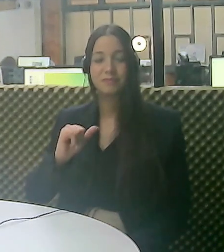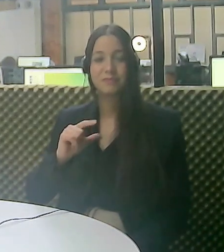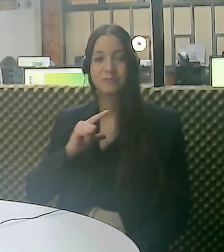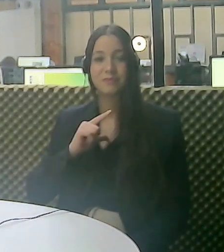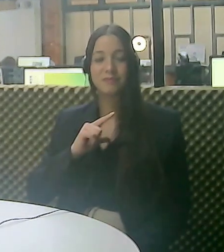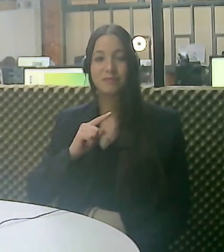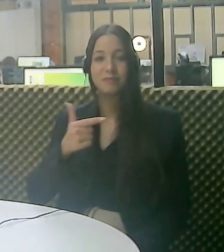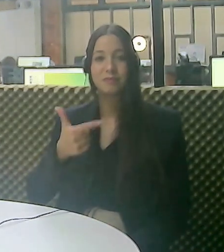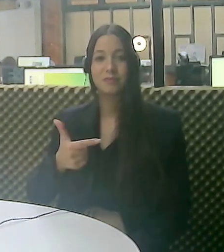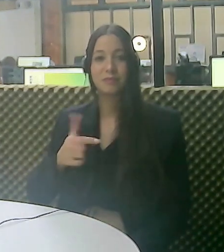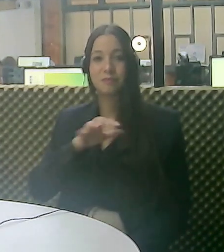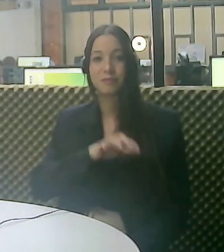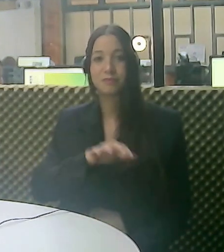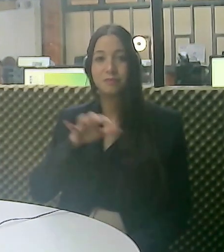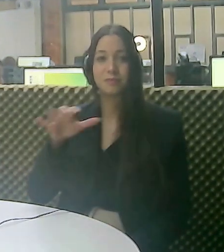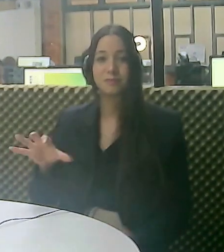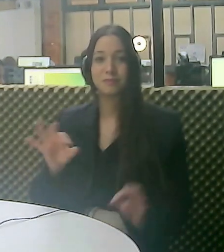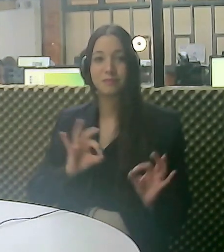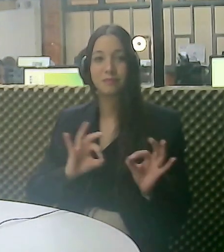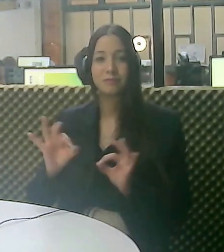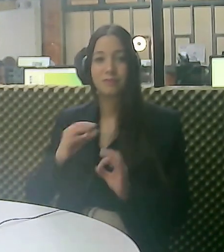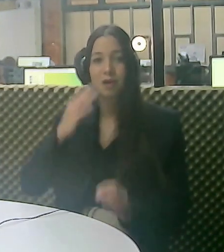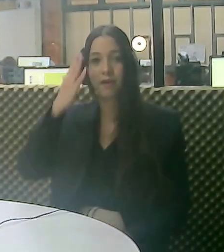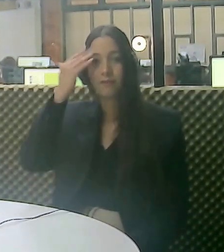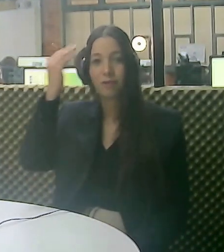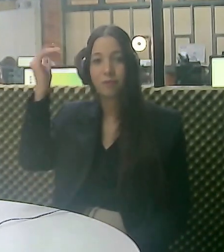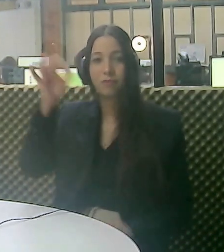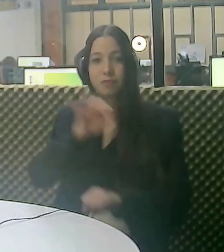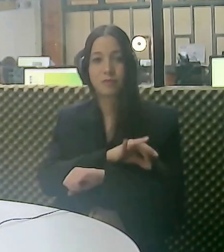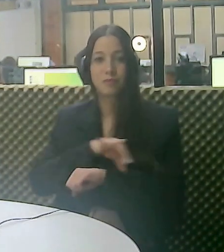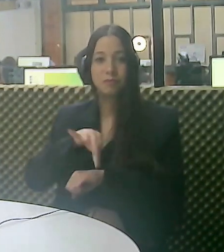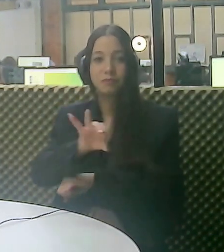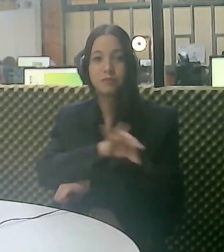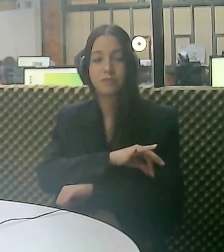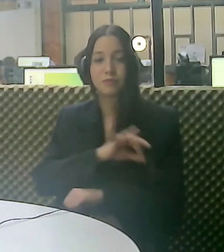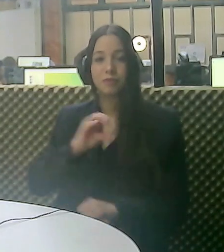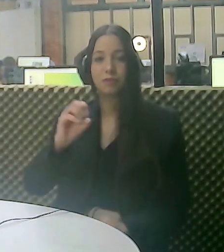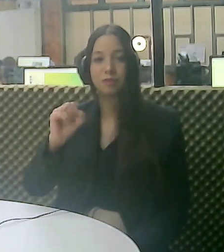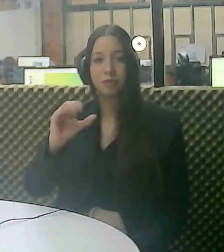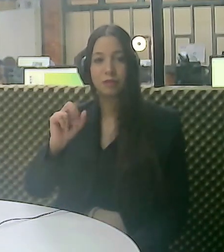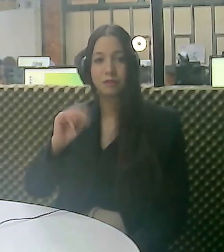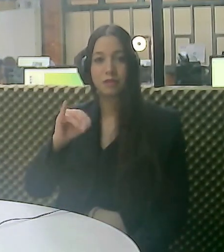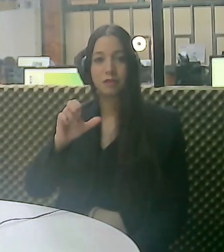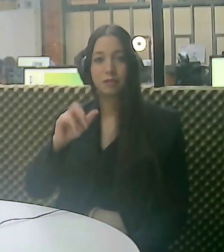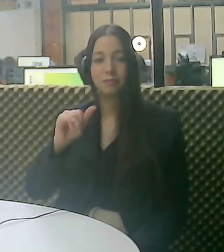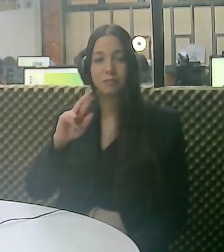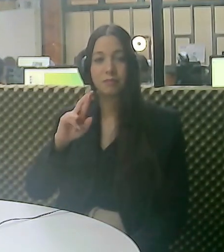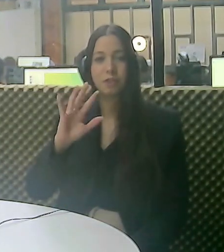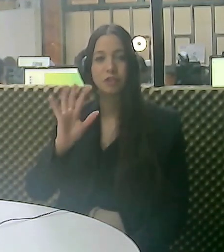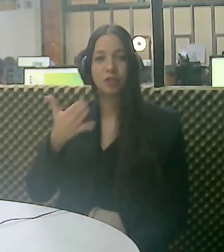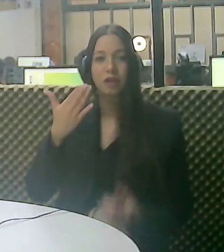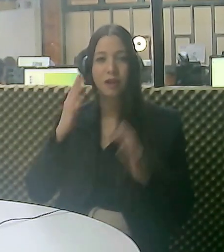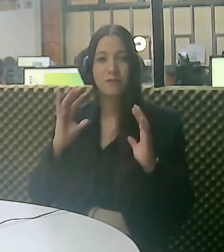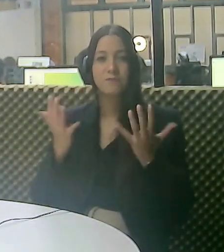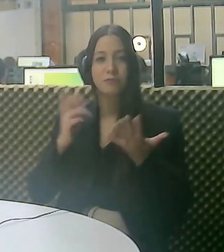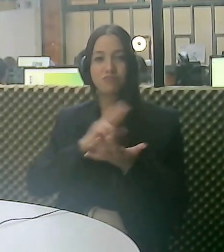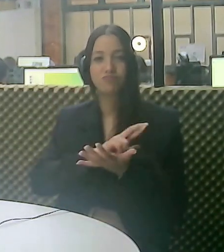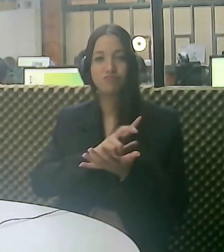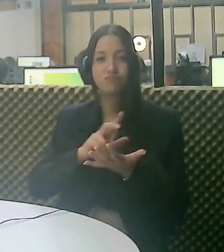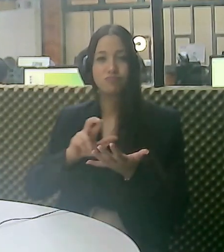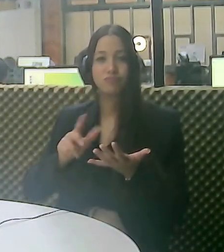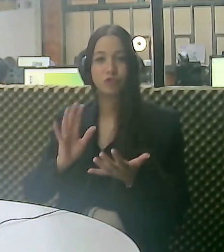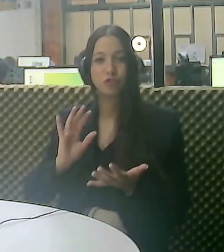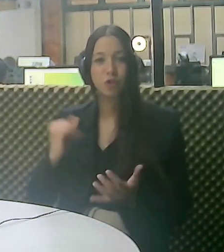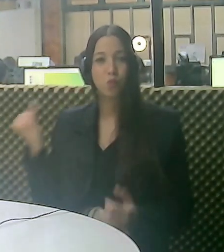tem 2 pavilhões projetados pelo renomado arquiteto Oscar Niemeyer e já foi palco de diversos eventos e acontecimentos